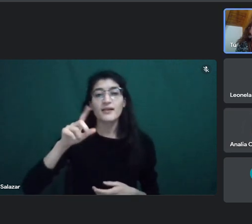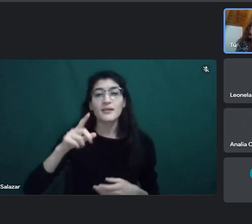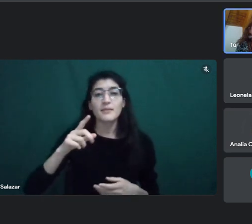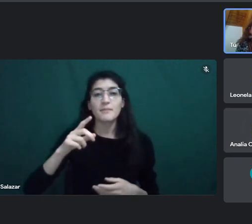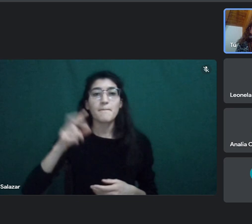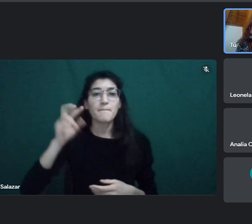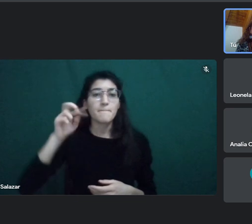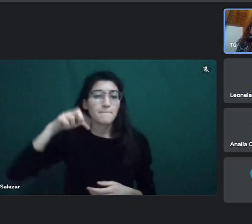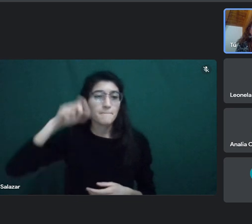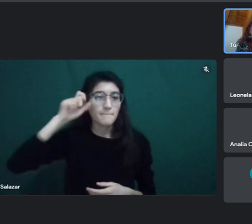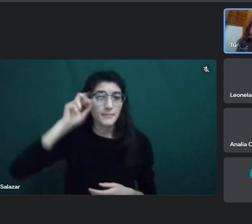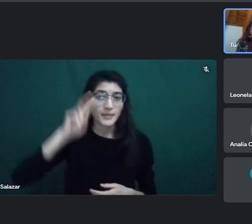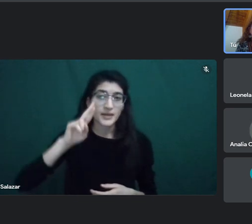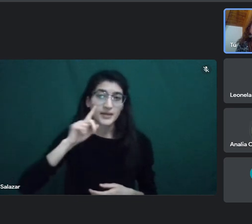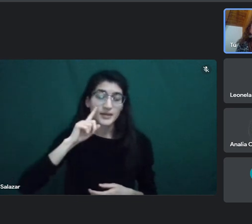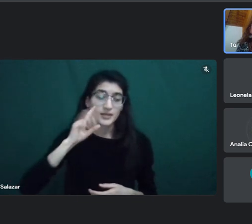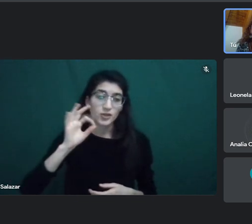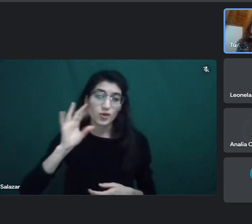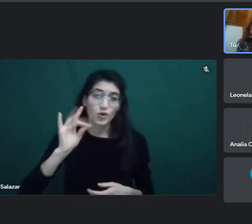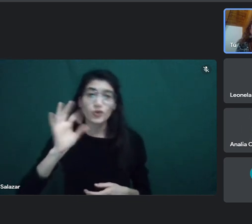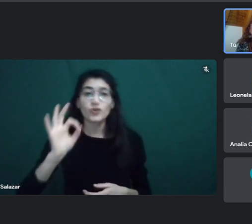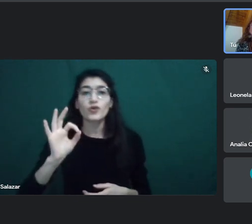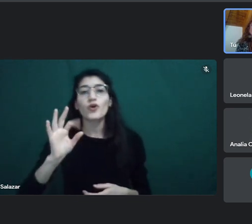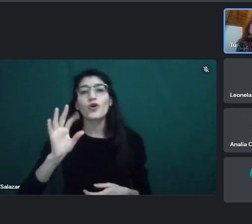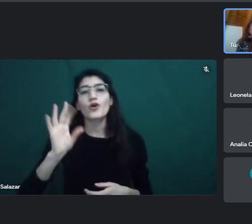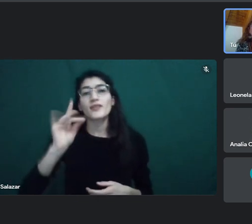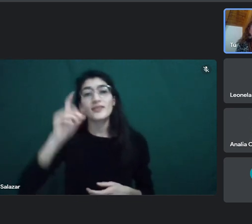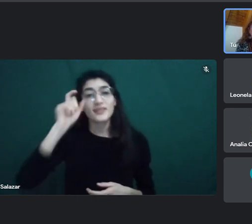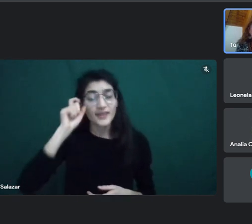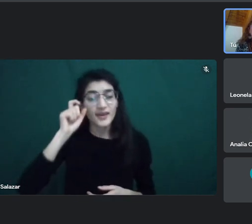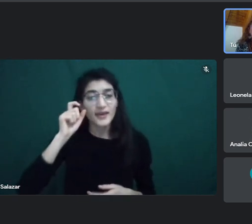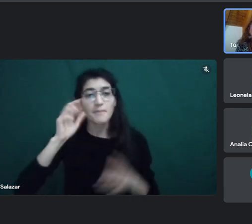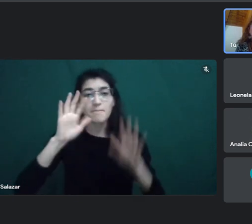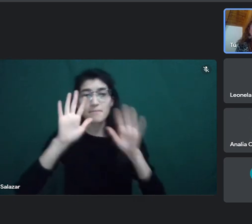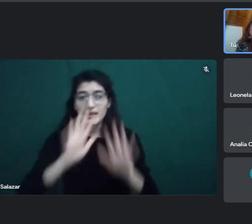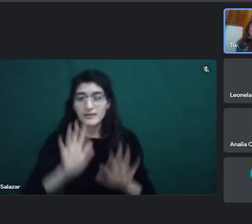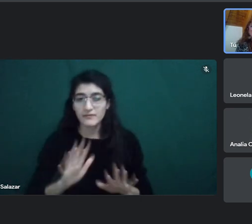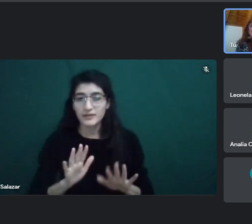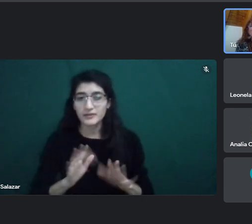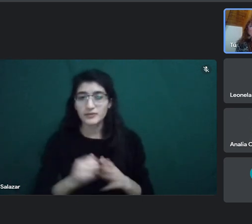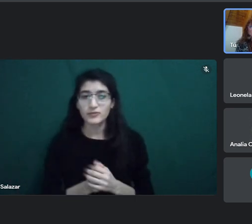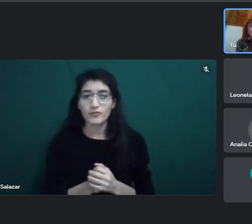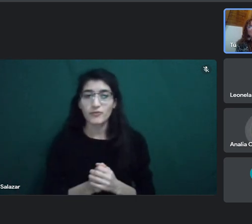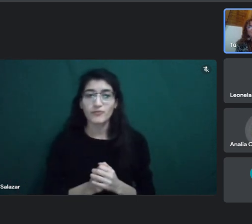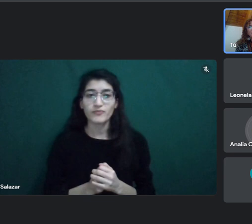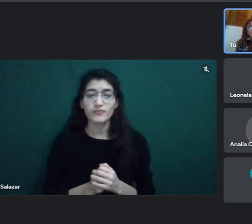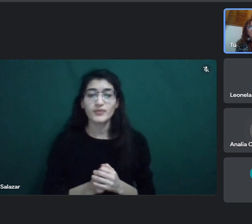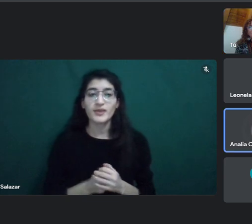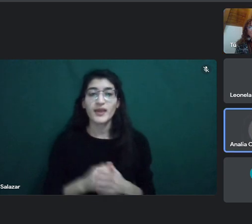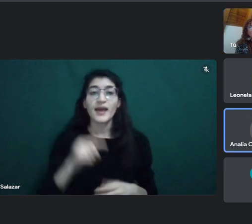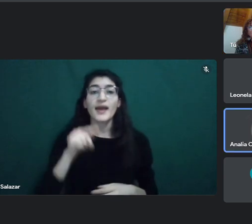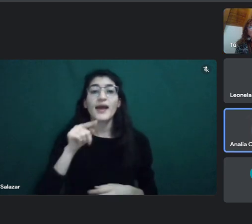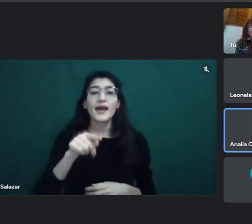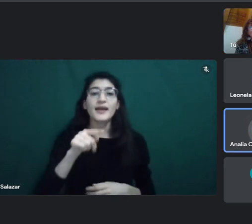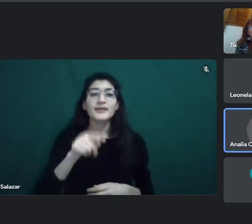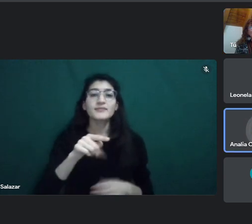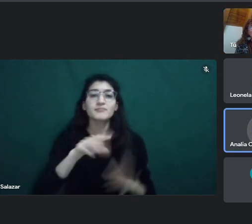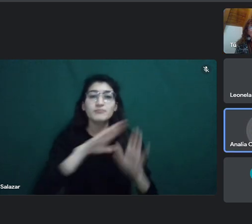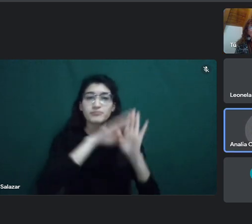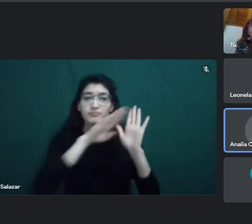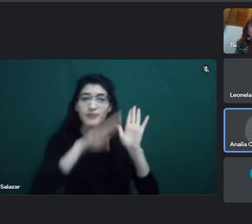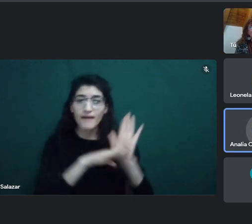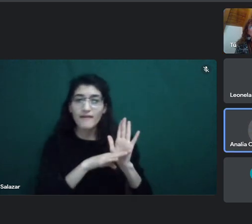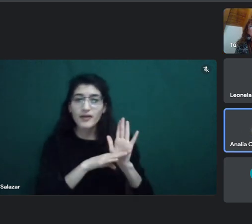o mitad de cuatrimestre, claro. ¿Sí? Bien, clarifique qué cosa. Los tópicos